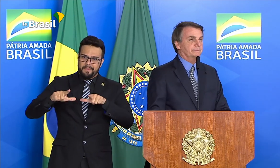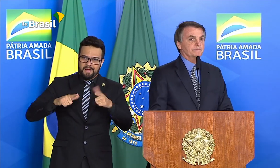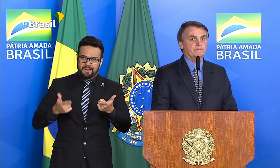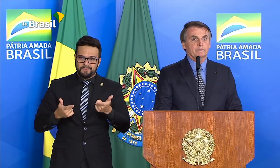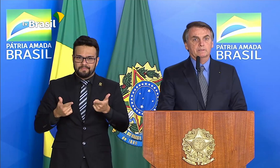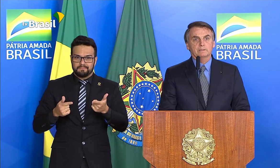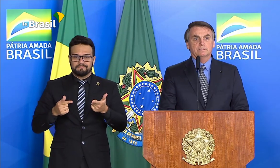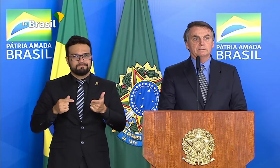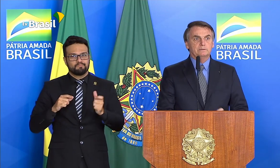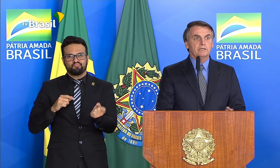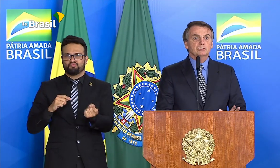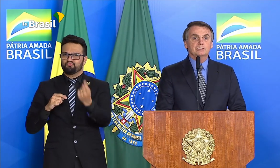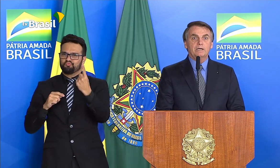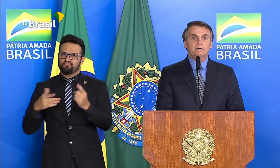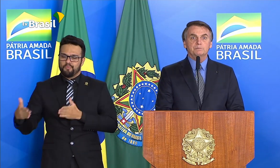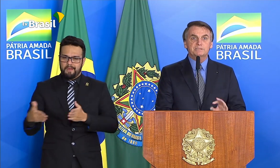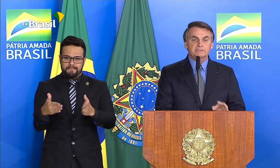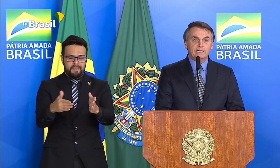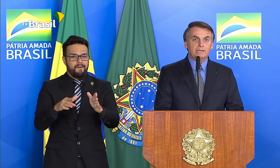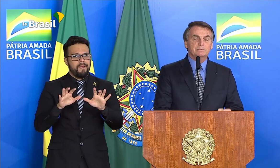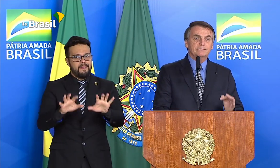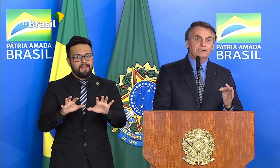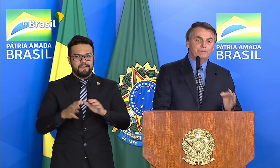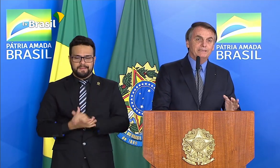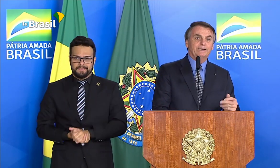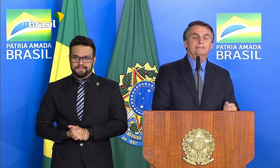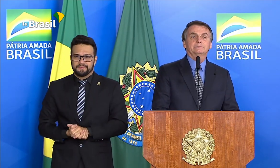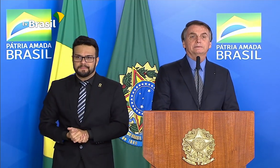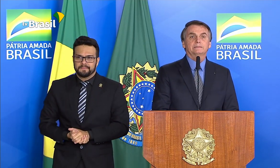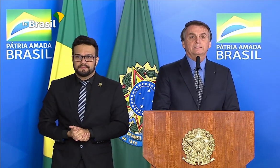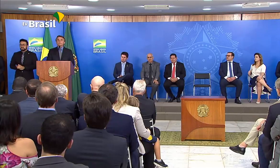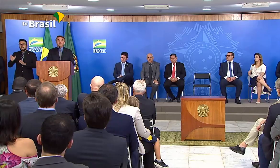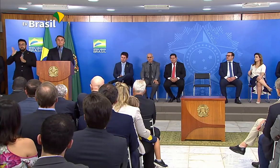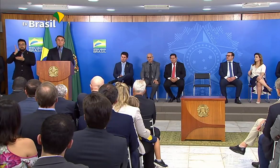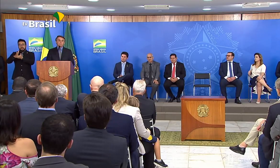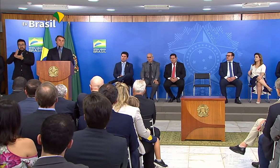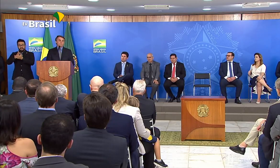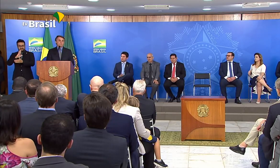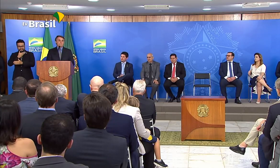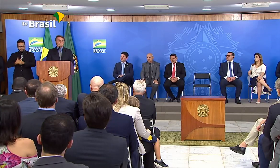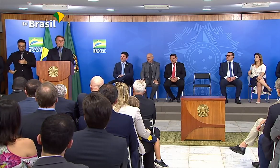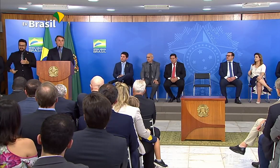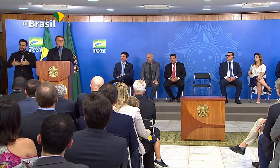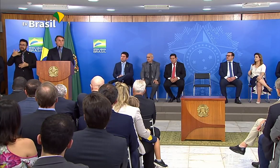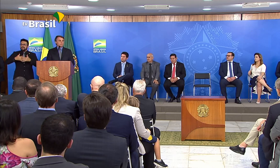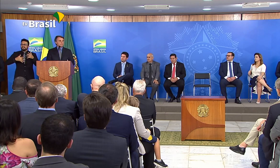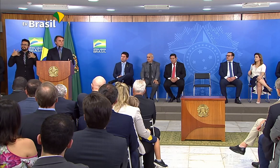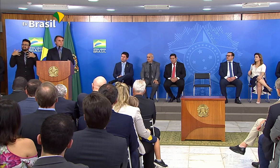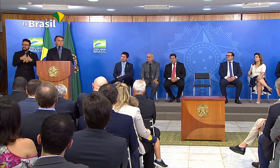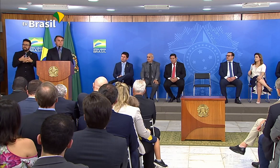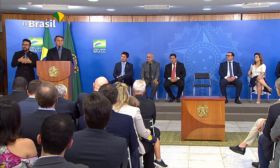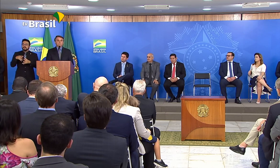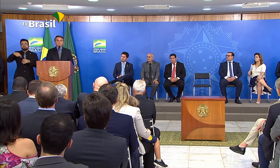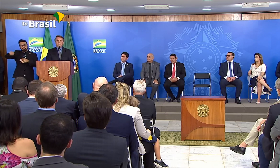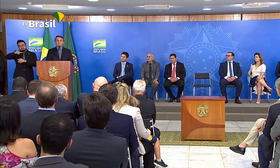fazendo. Deixar o Estado de atrapalhar quem produz. E, no